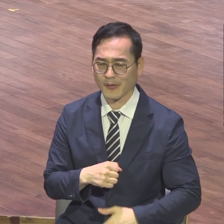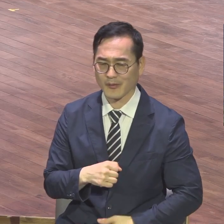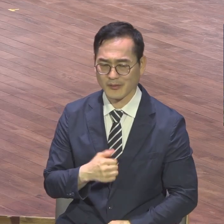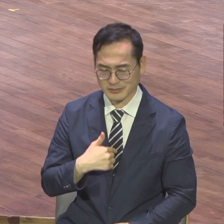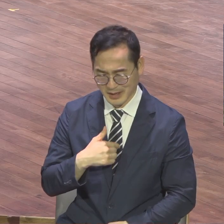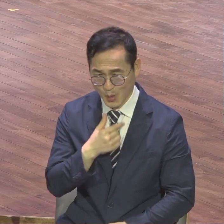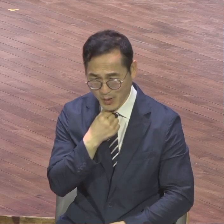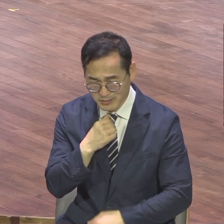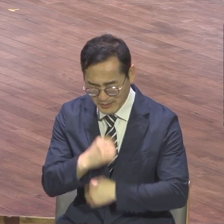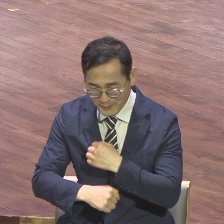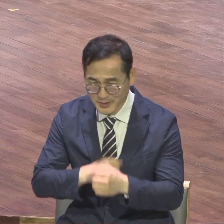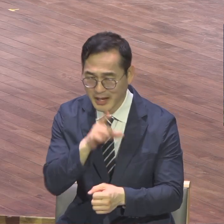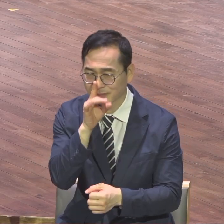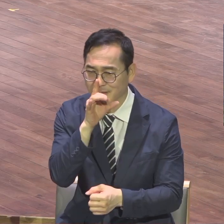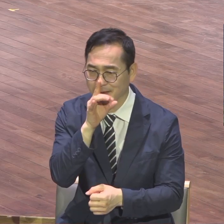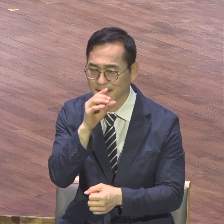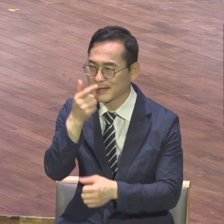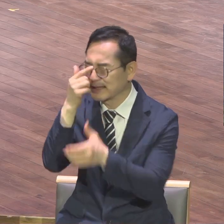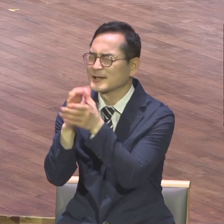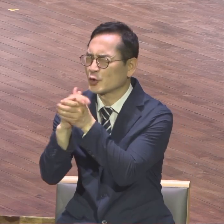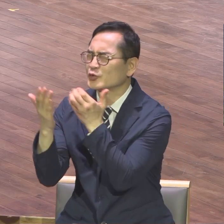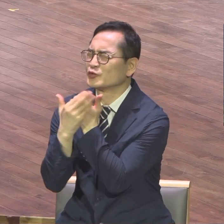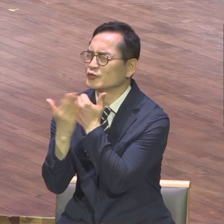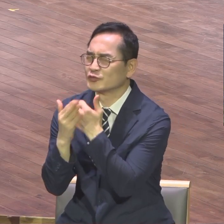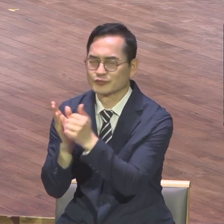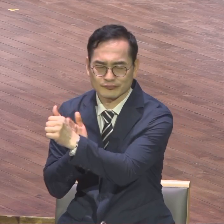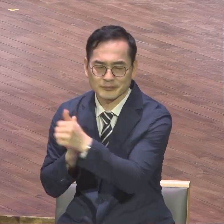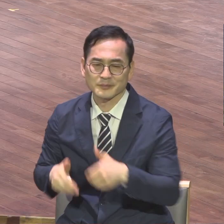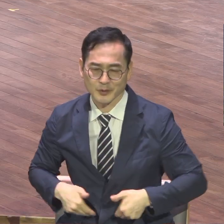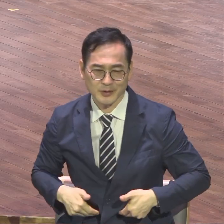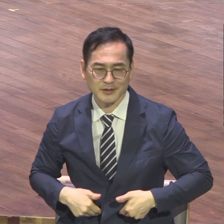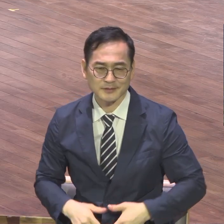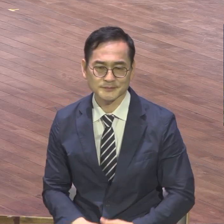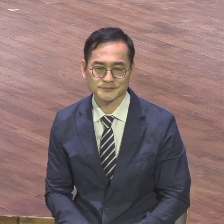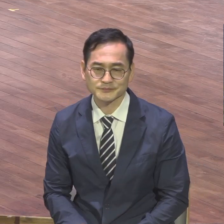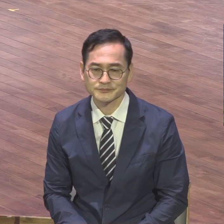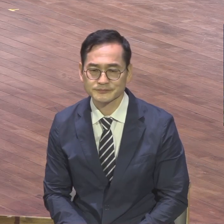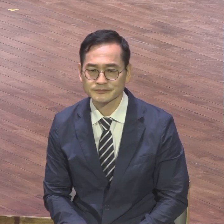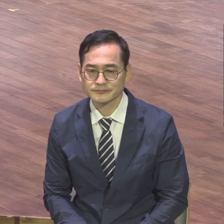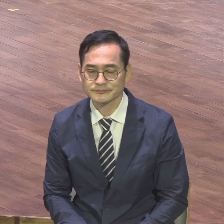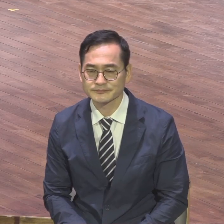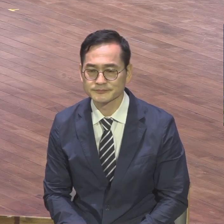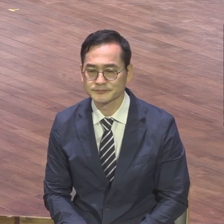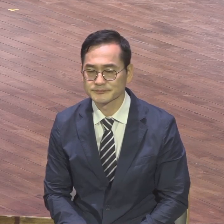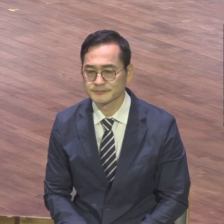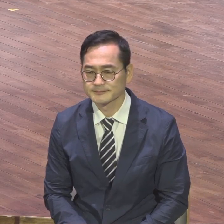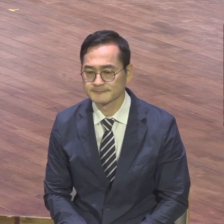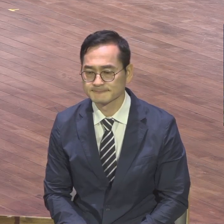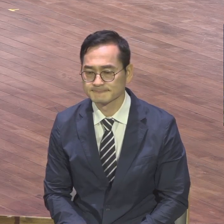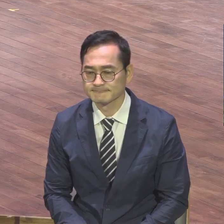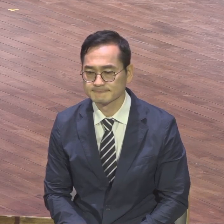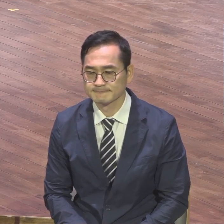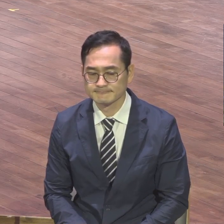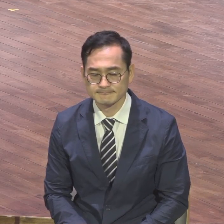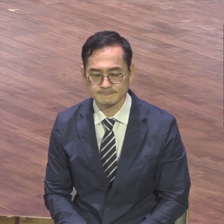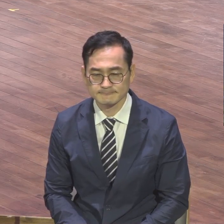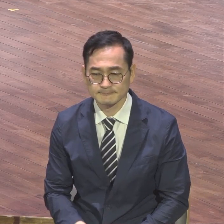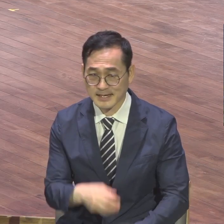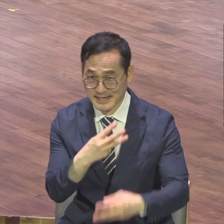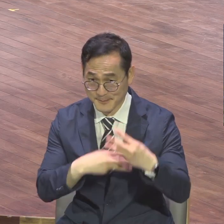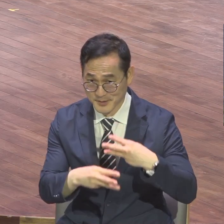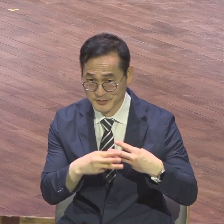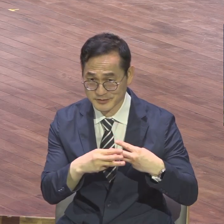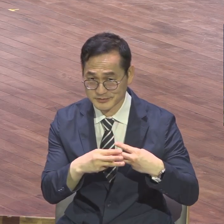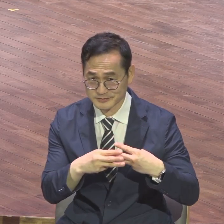연계 모든 성도를 특별히 모든 엠넌트 이런 차원이 다른 삶을 살면서 237 치유 서밋이 다